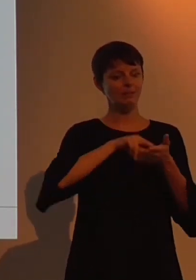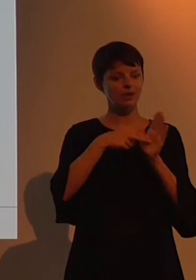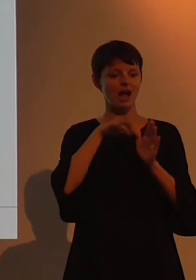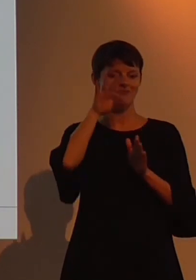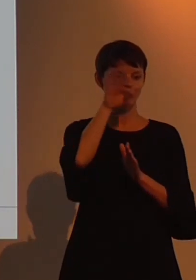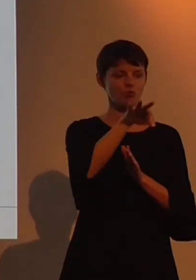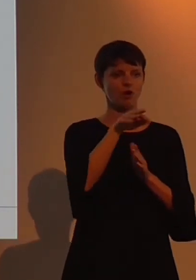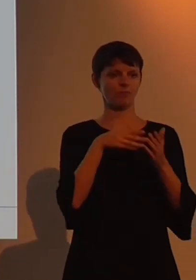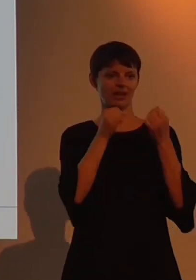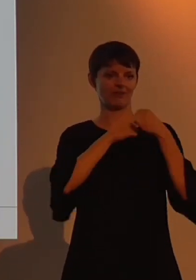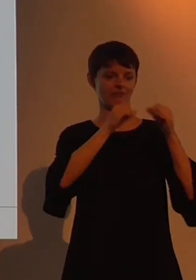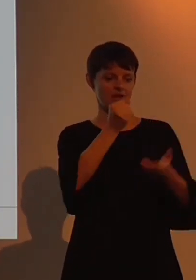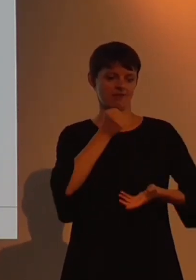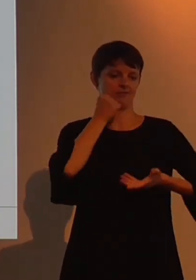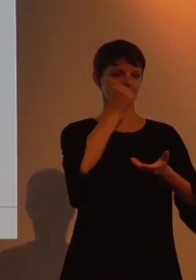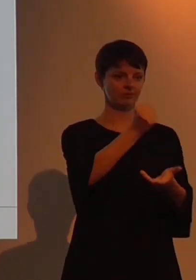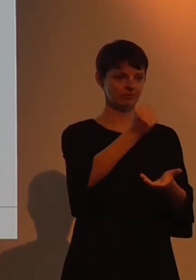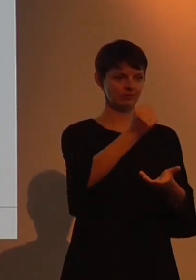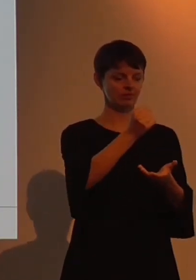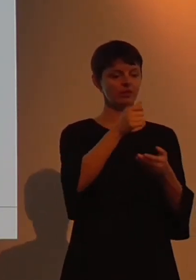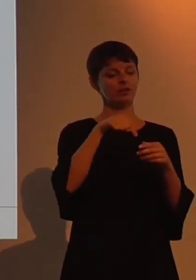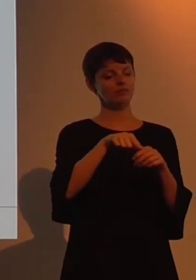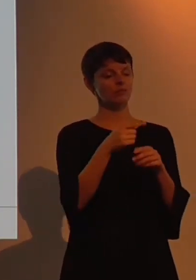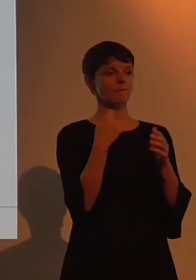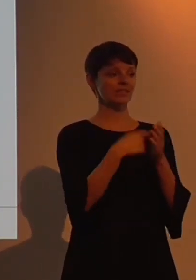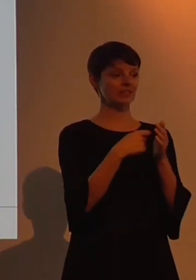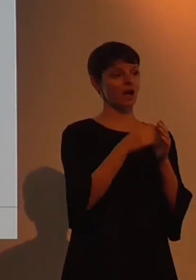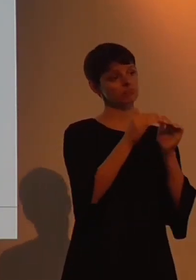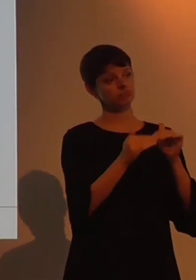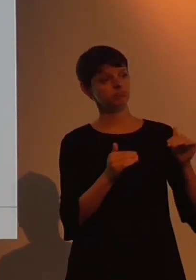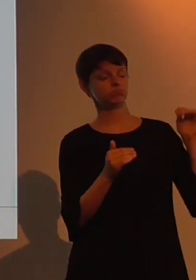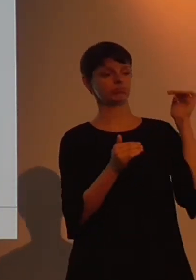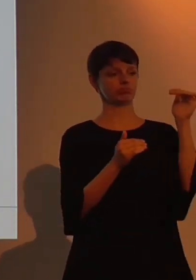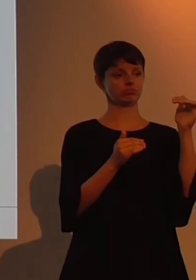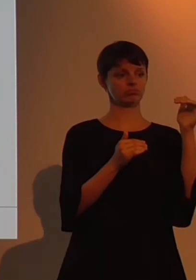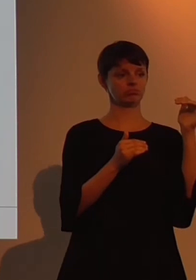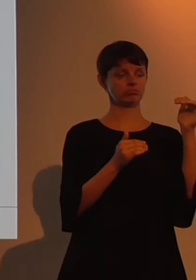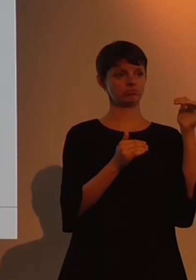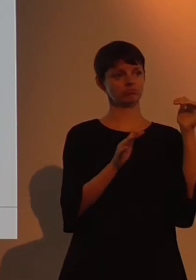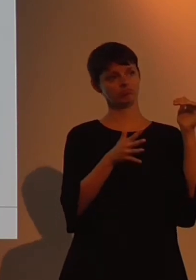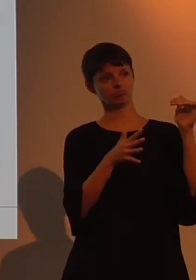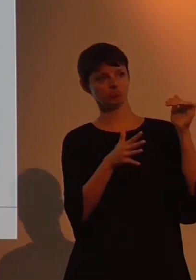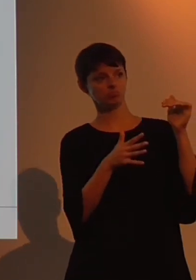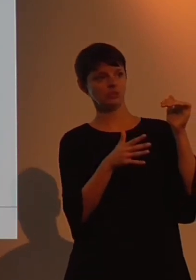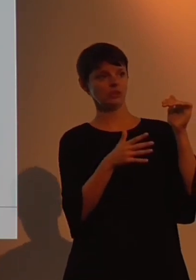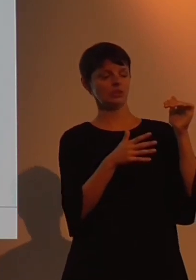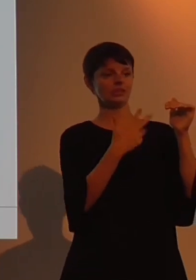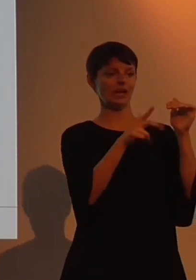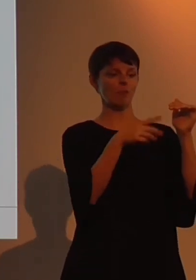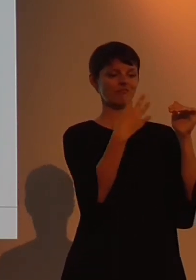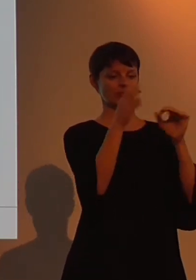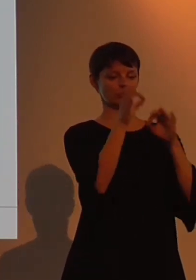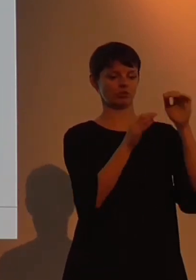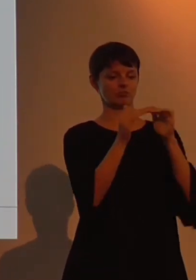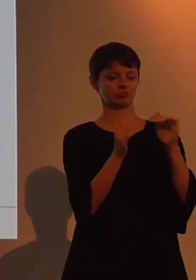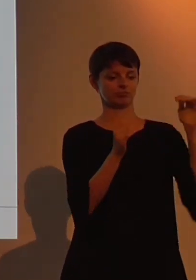eine gehörlose Behinderung des Formats, das natürlich auch nochmal dem gesamten Thema eine Plattform gegeben hat. Wir haben danach wurde auch übergeführt und